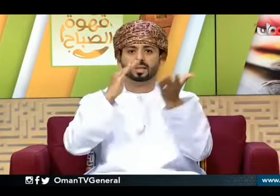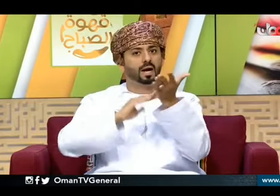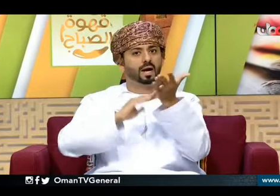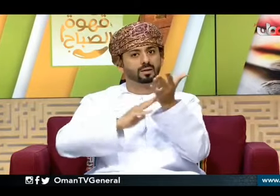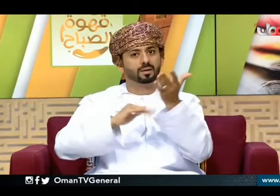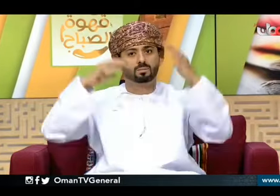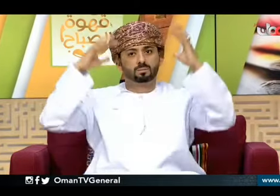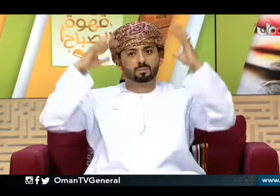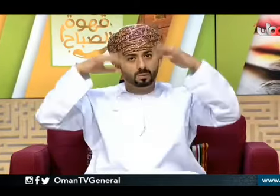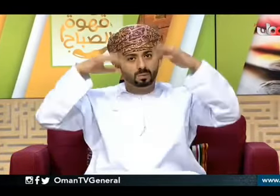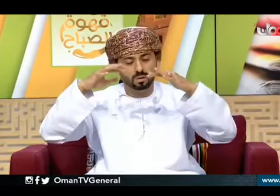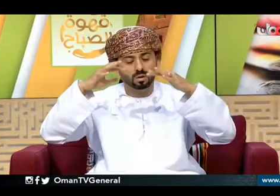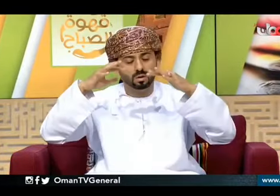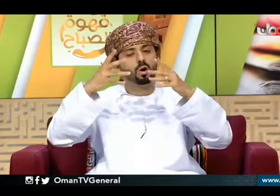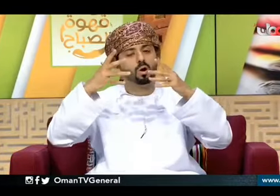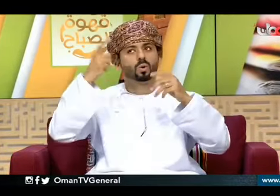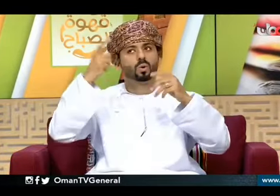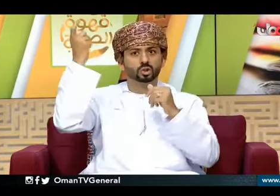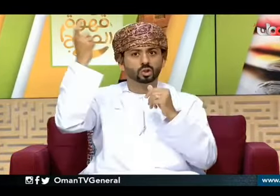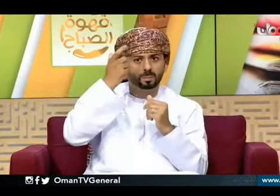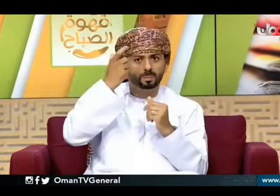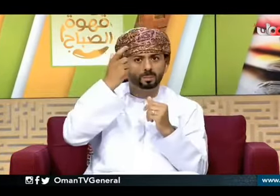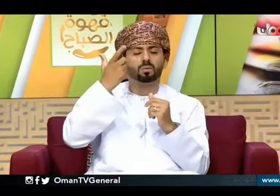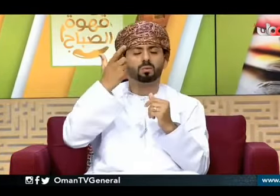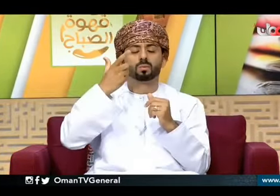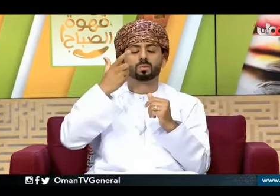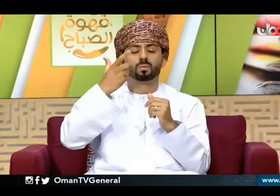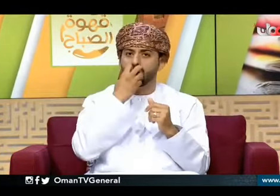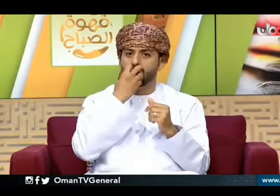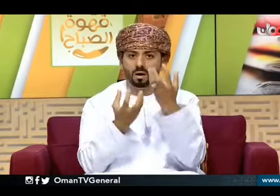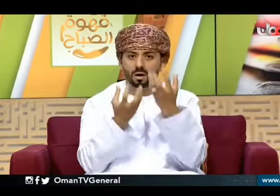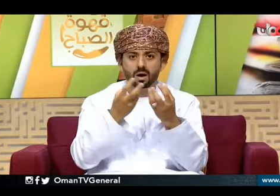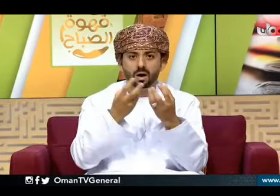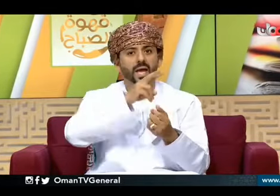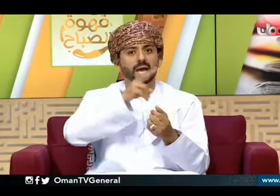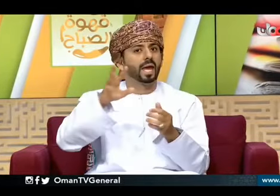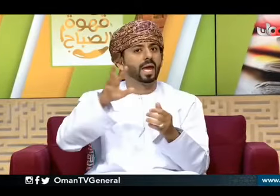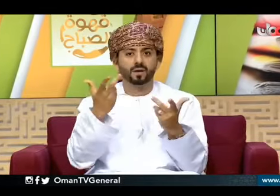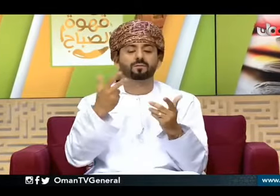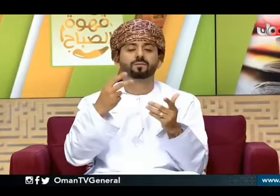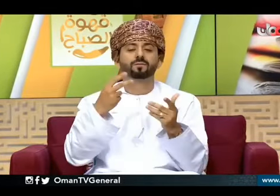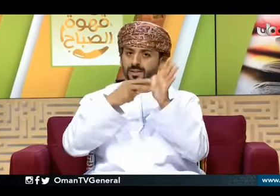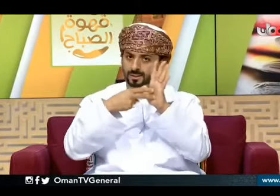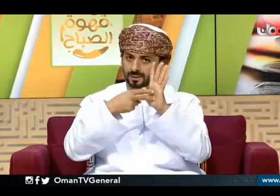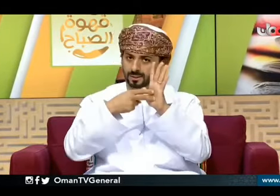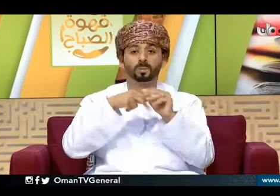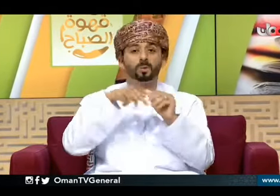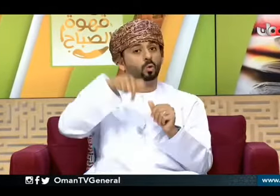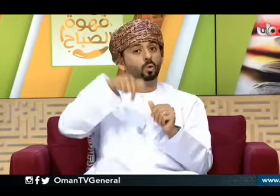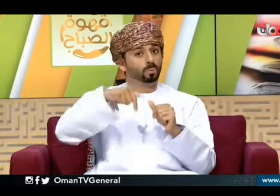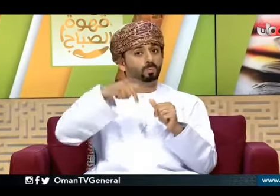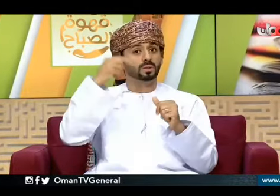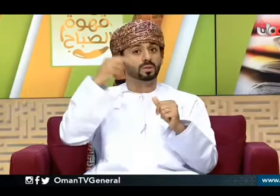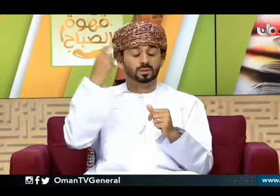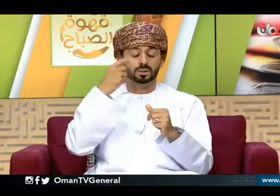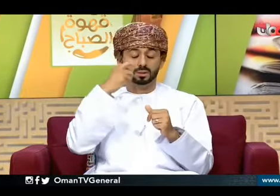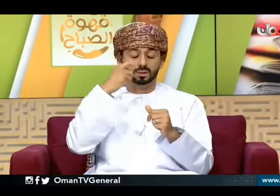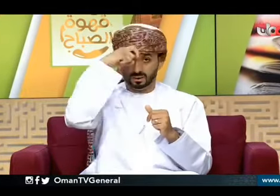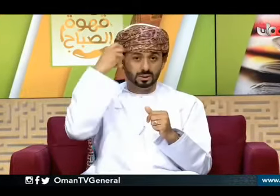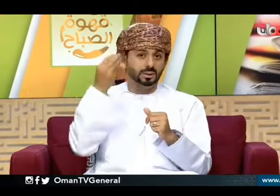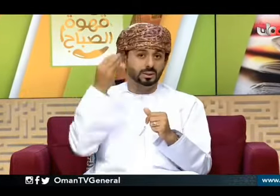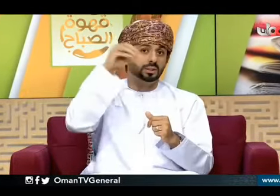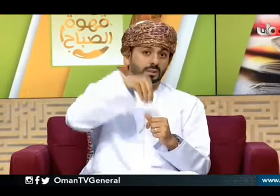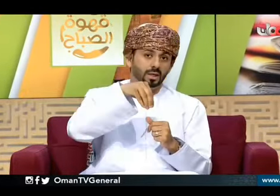كنا على الطريق، في كثير من ربما الأخطار من حرارة الشمس، الأمطار أيضا. إحنا كيف